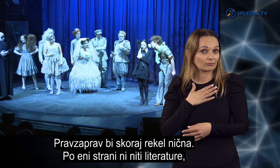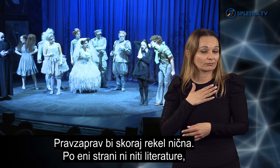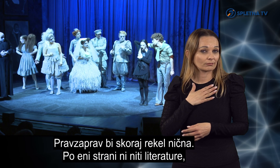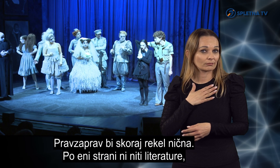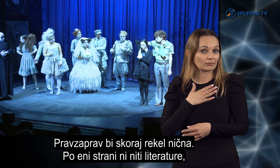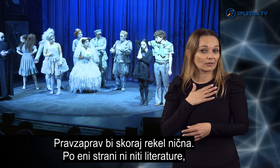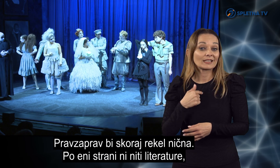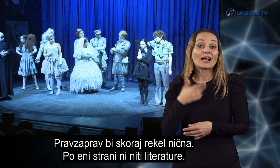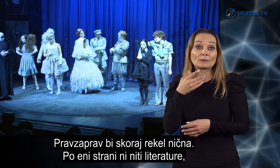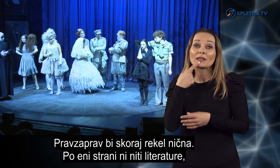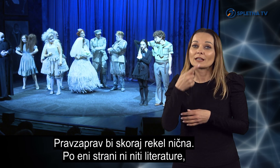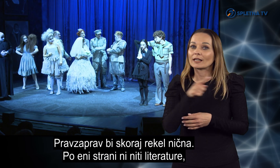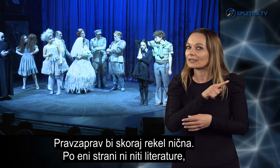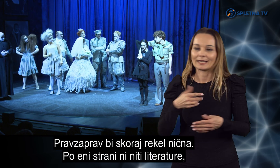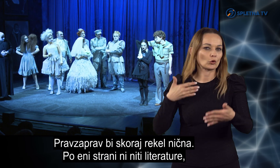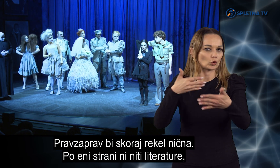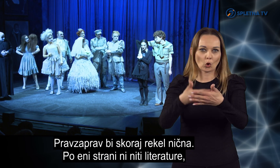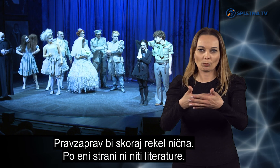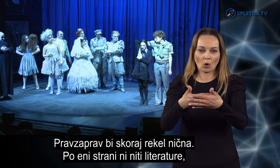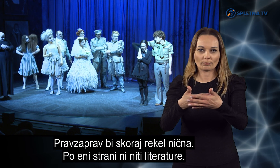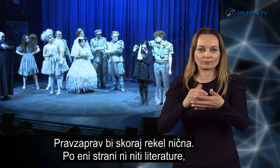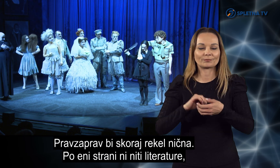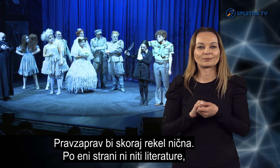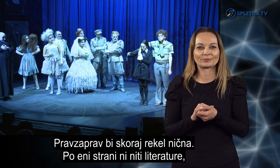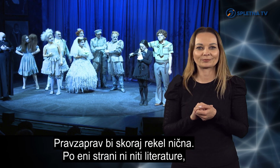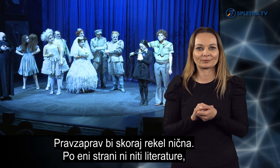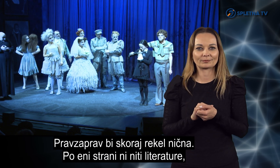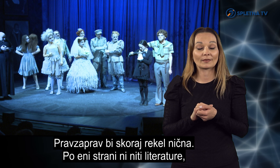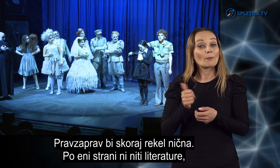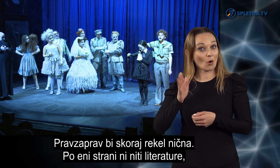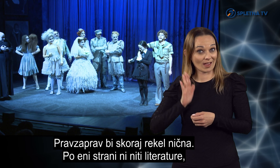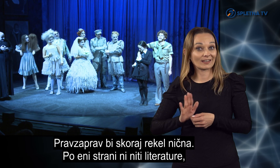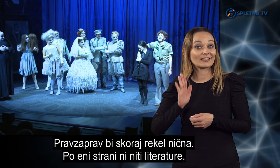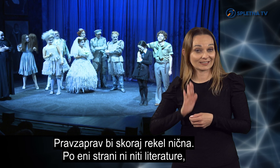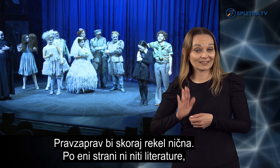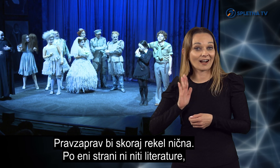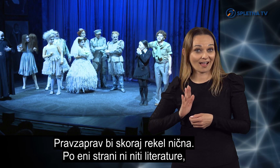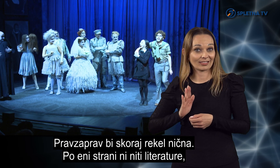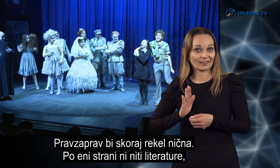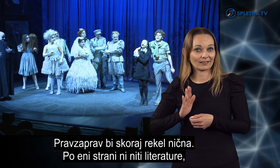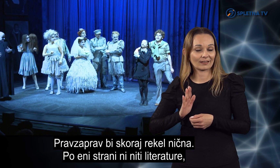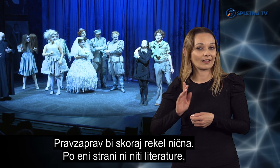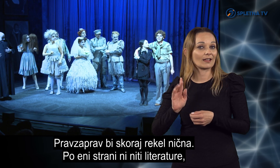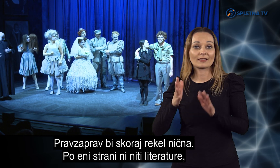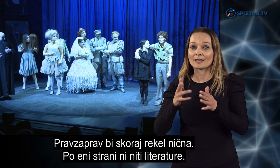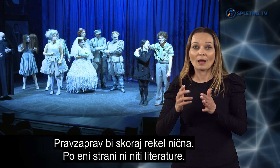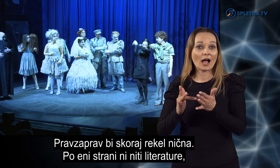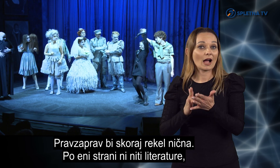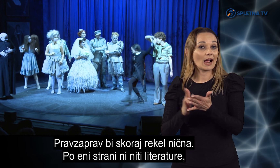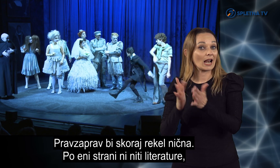Pravzaprav bi skoraj rekel nedostopen. Po eni strani ni literature